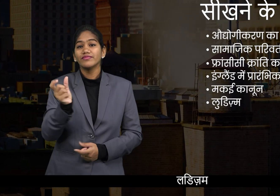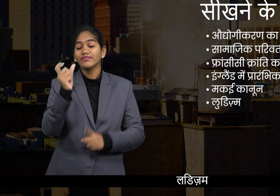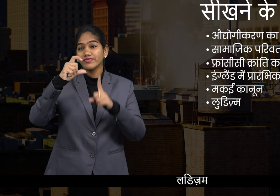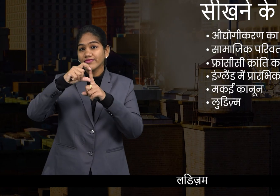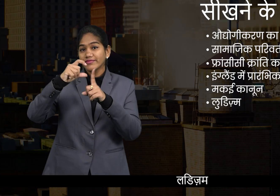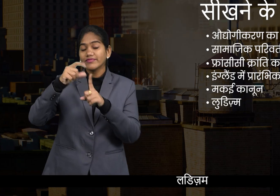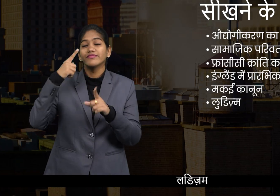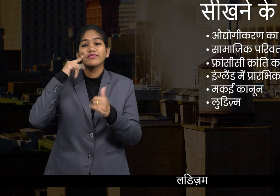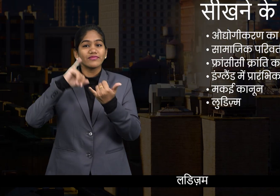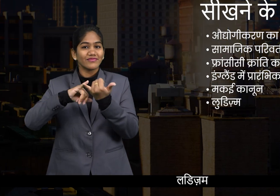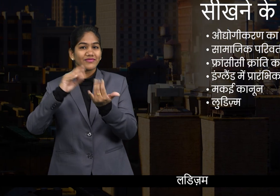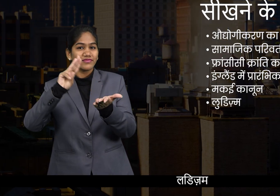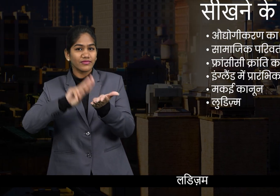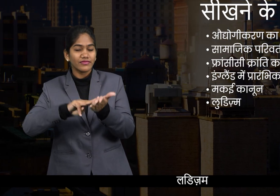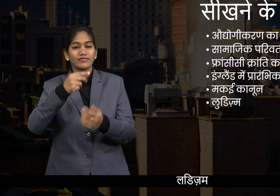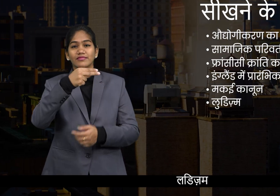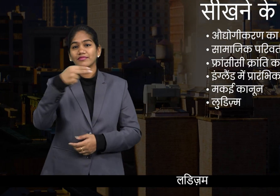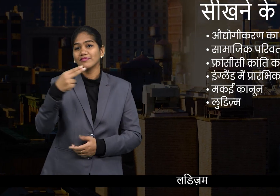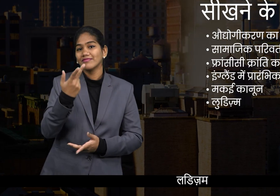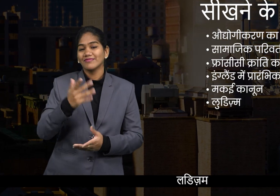लड़ीजम।